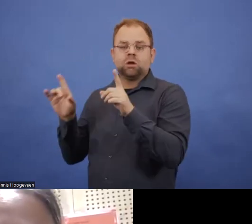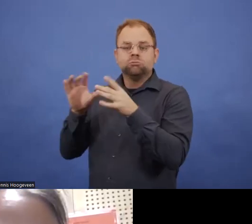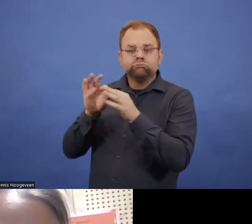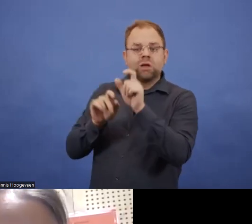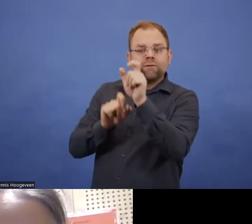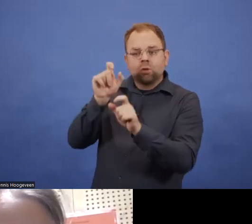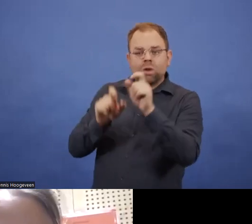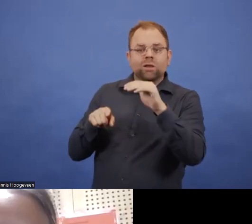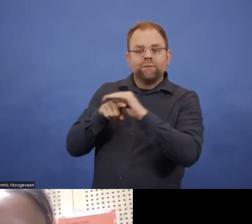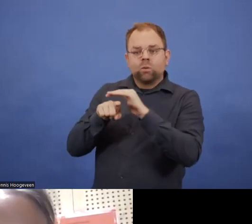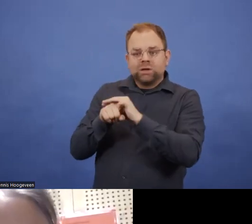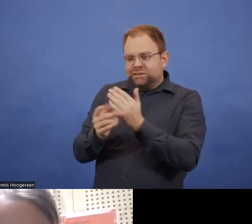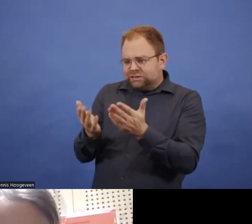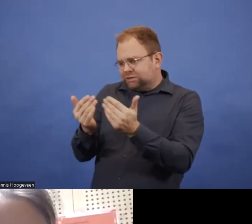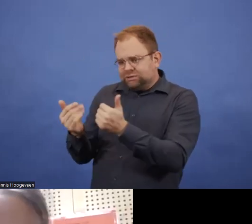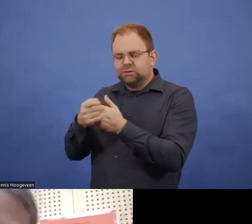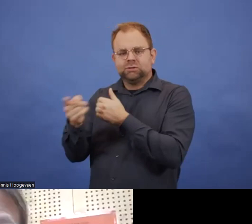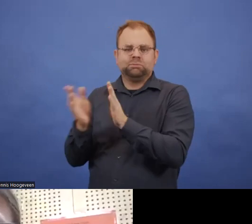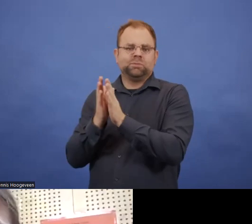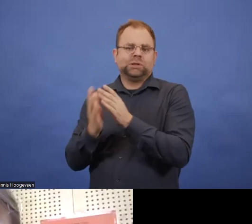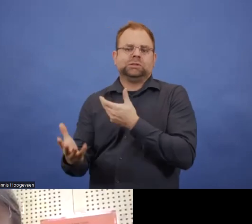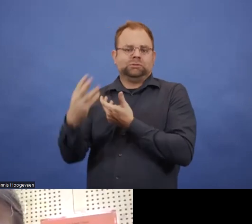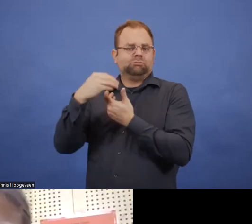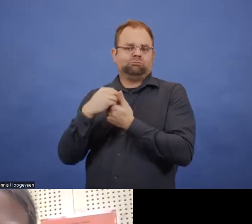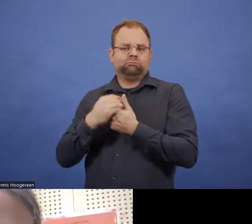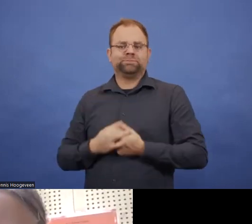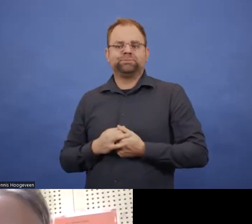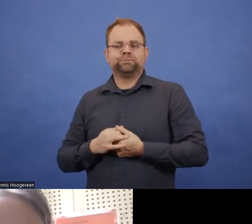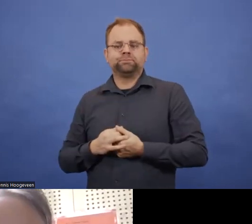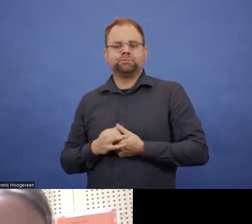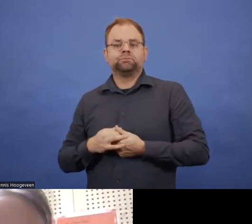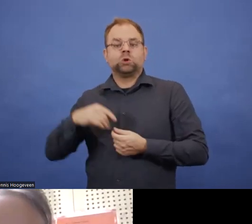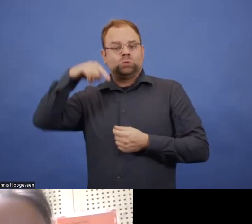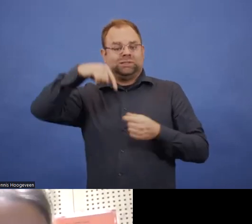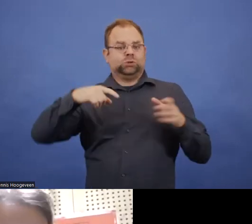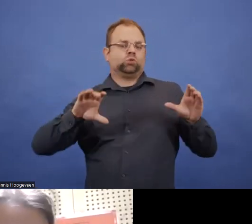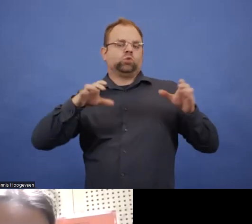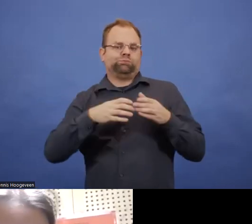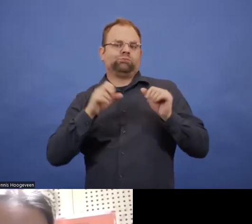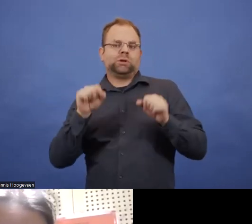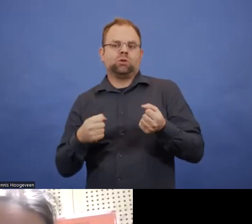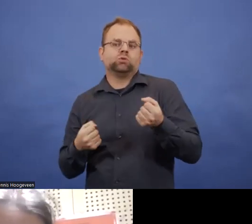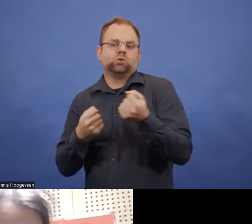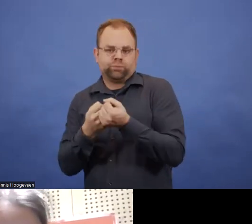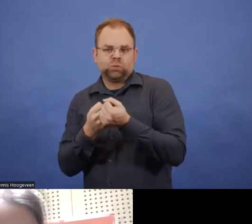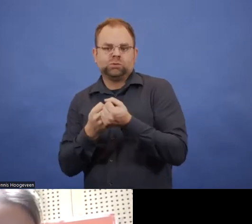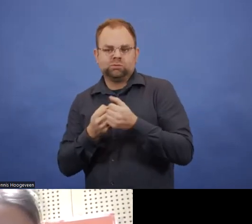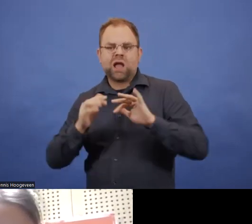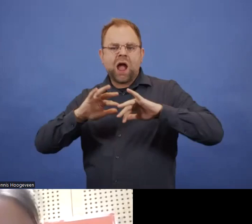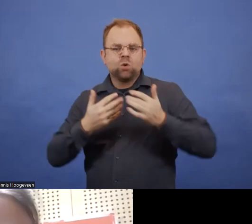Esto es una parte donde este grupo pudiera dar un apoyo sobre preguntas cómo